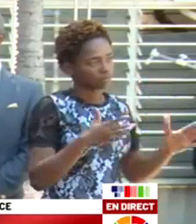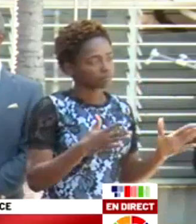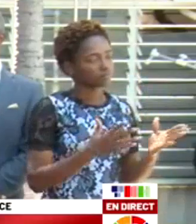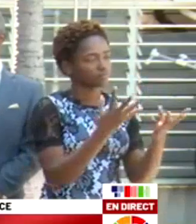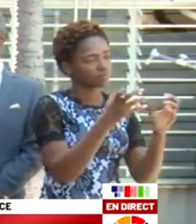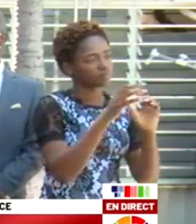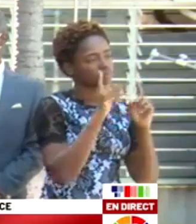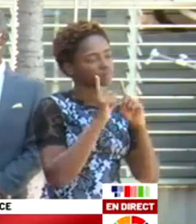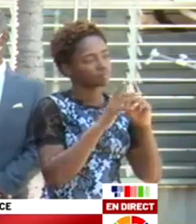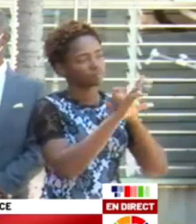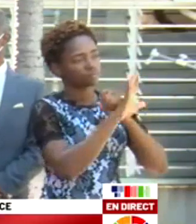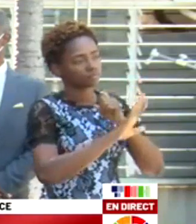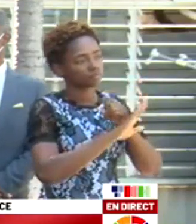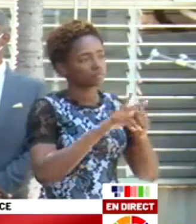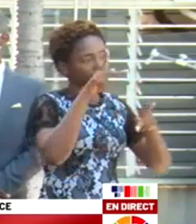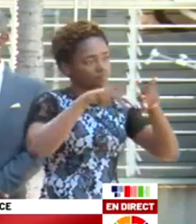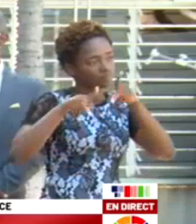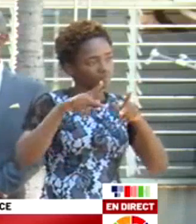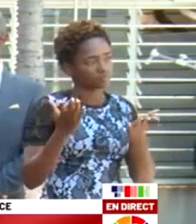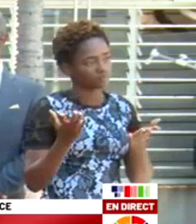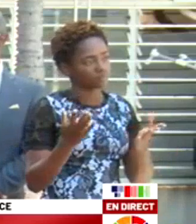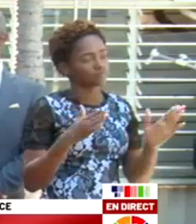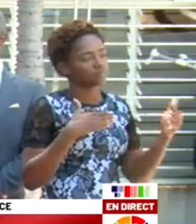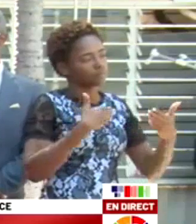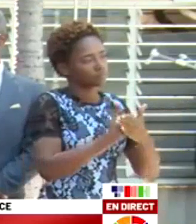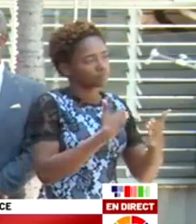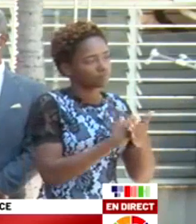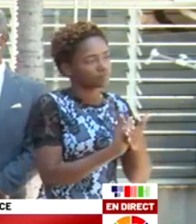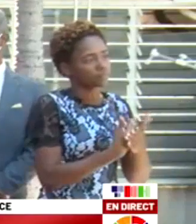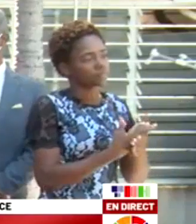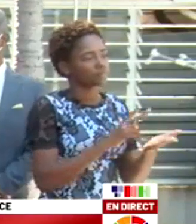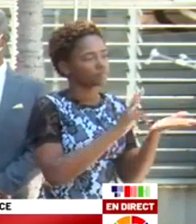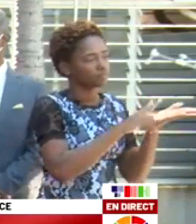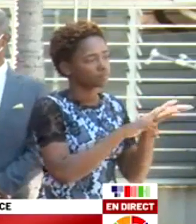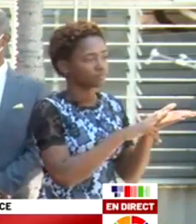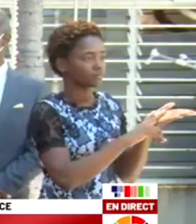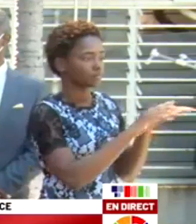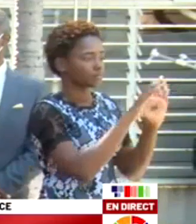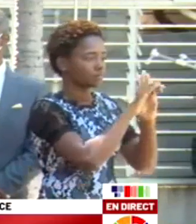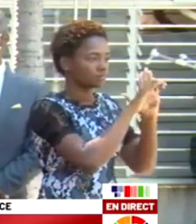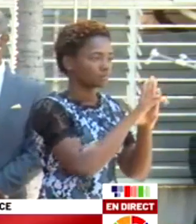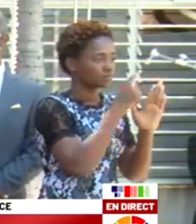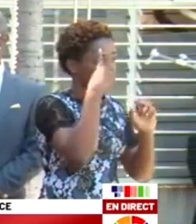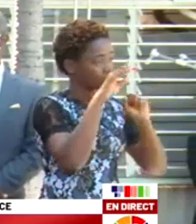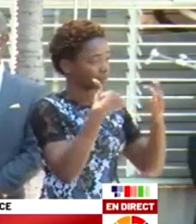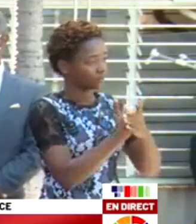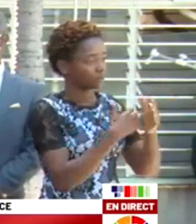de sécurité publique avec le nouveau secrétaire d'État sécurité publique. Nous voulons parler